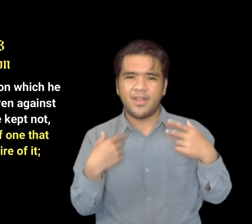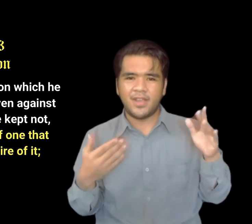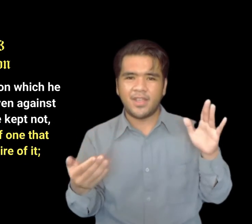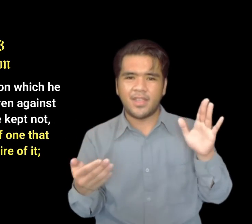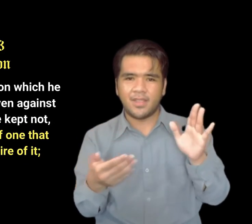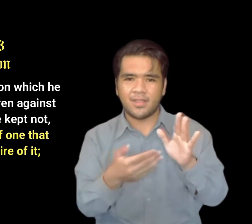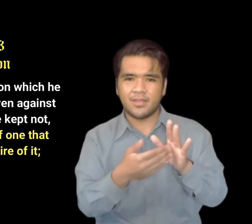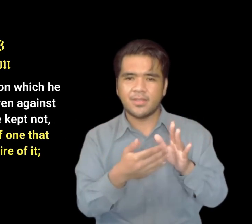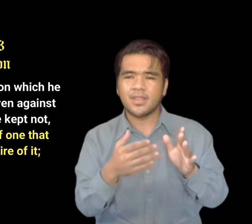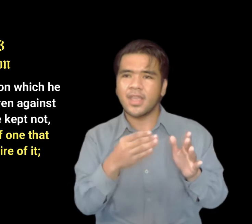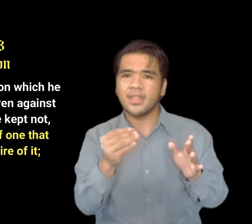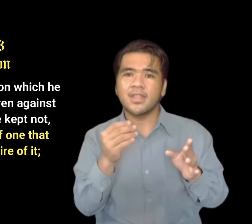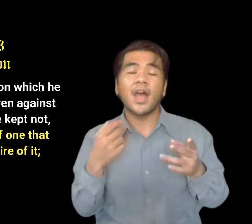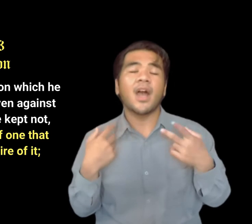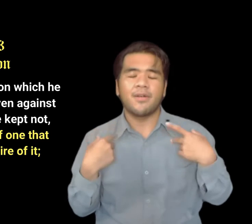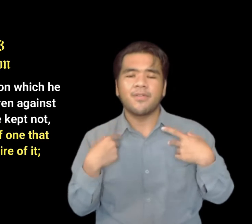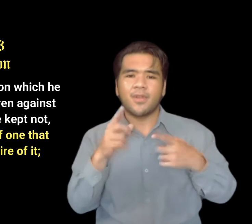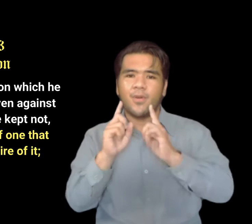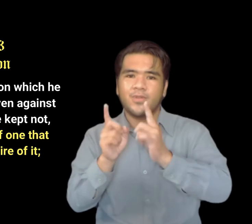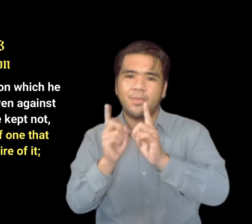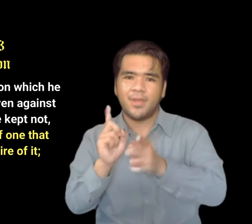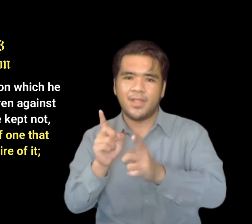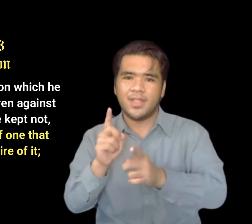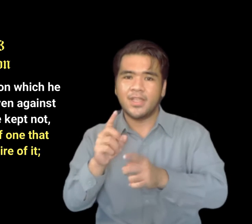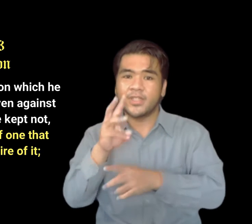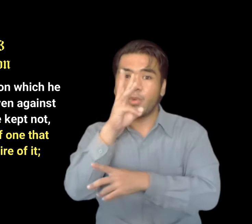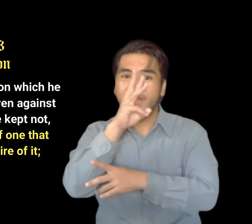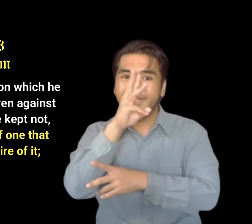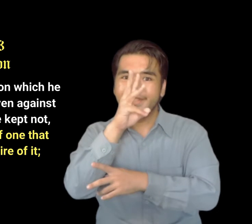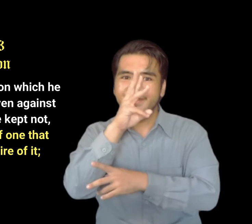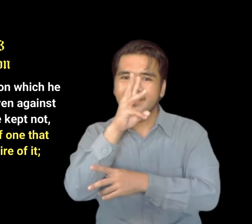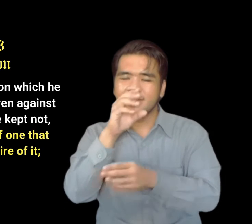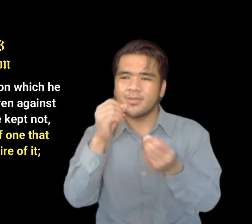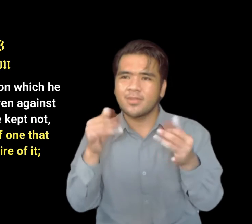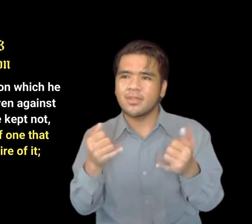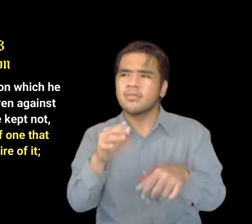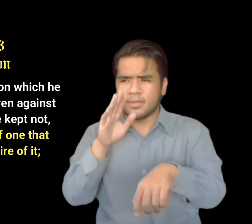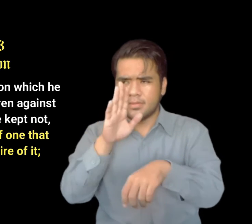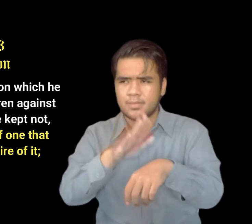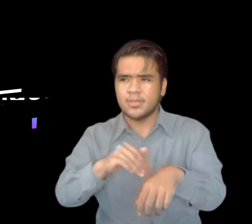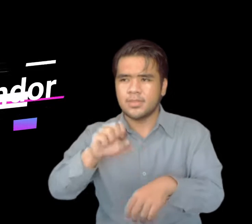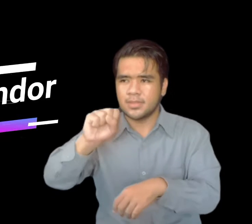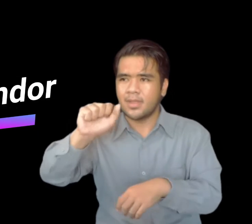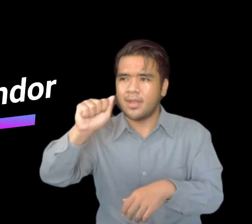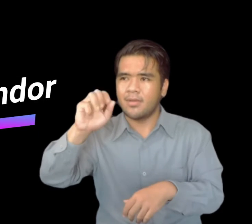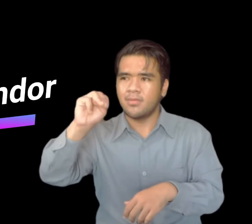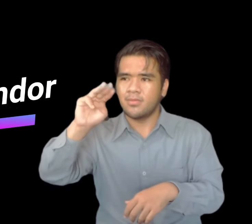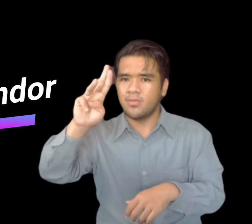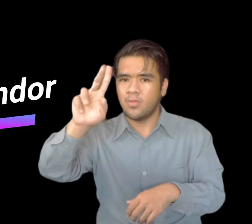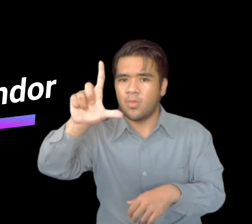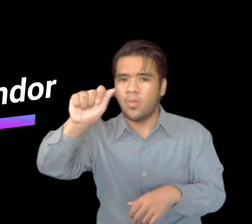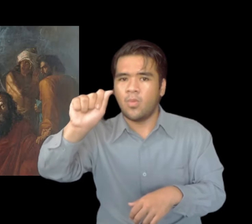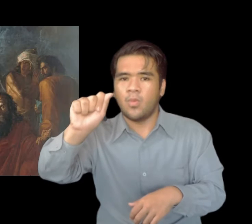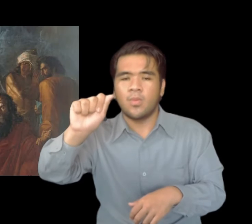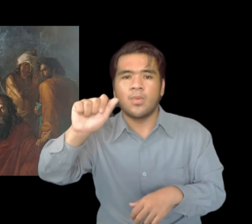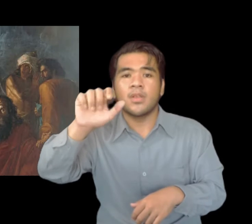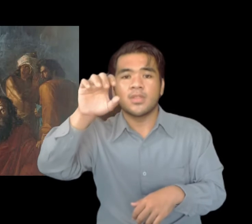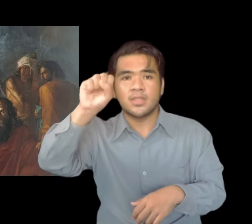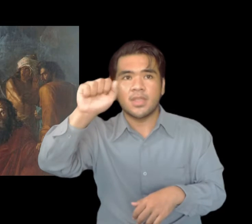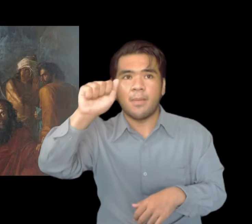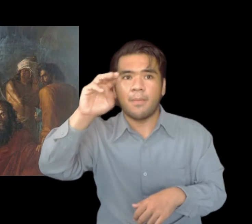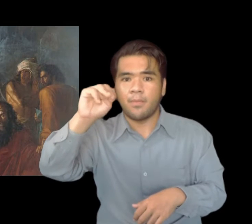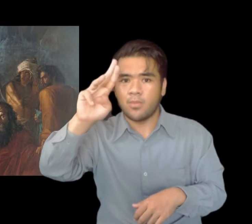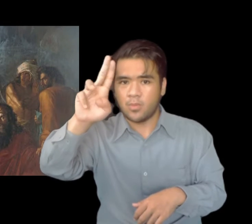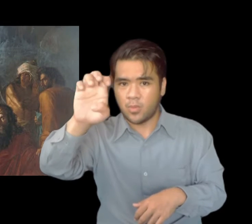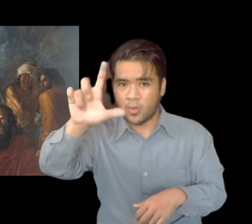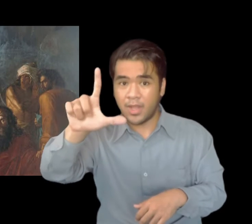niya ang kanyang mga utos. Sumangguni pa siya sa kumakausap sa espiritu na namatay na, ang Witch of Endor, at hiniling niya